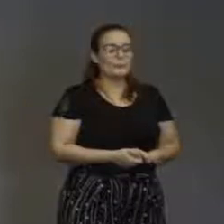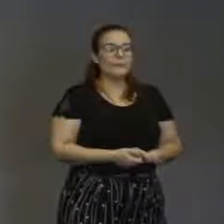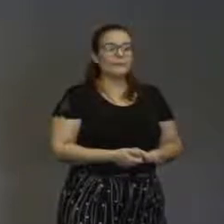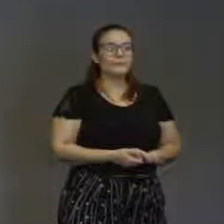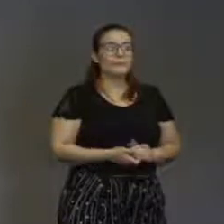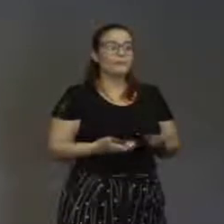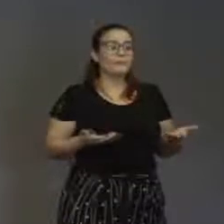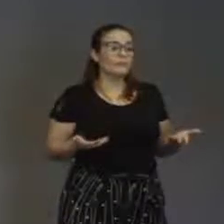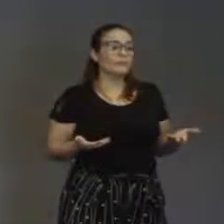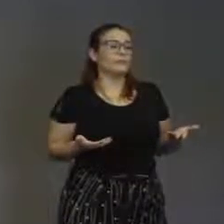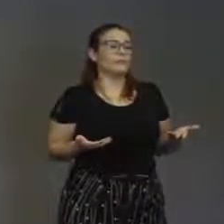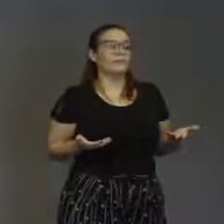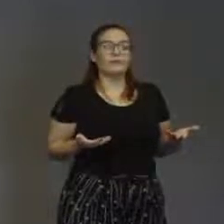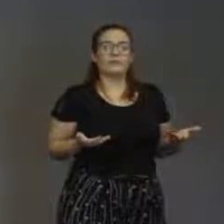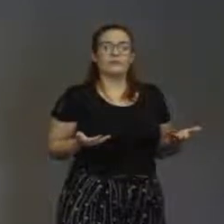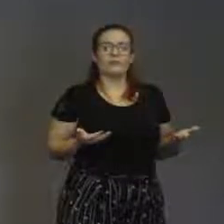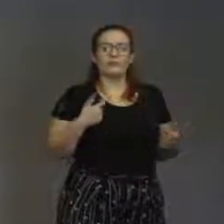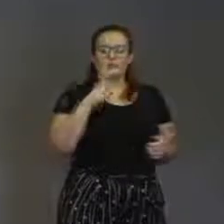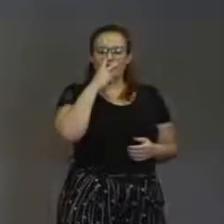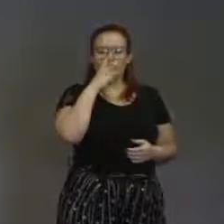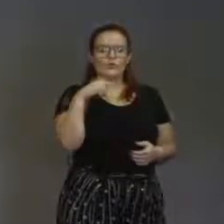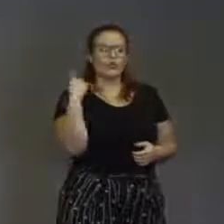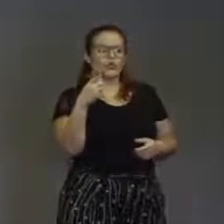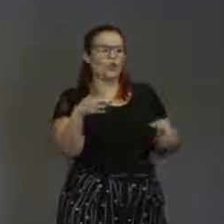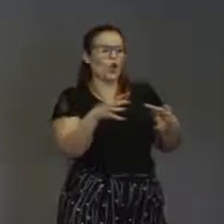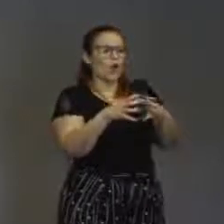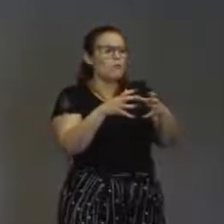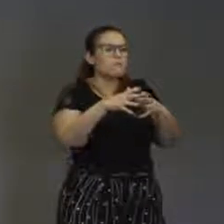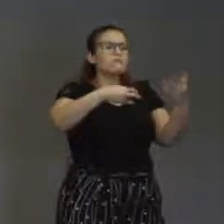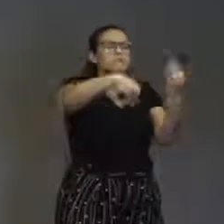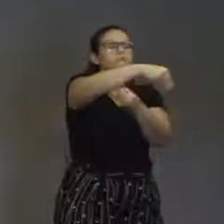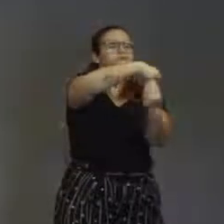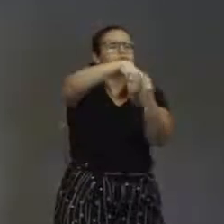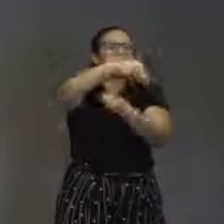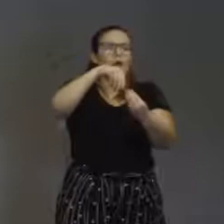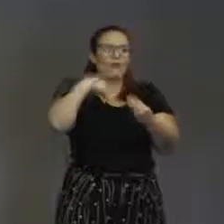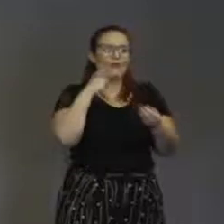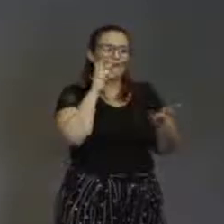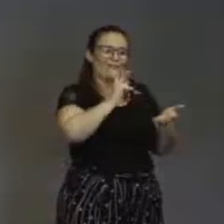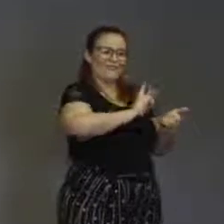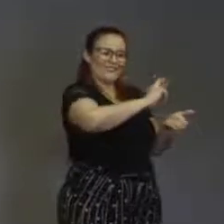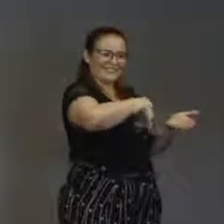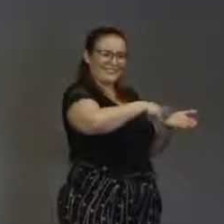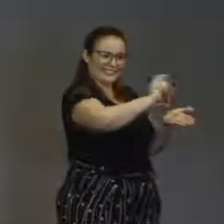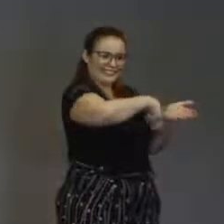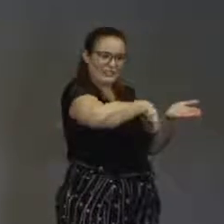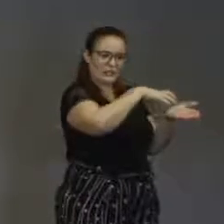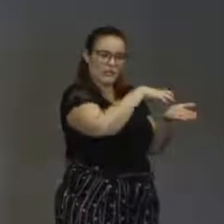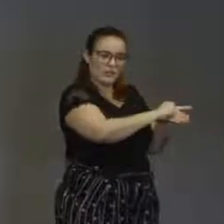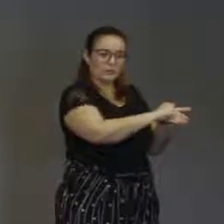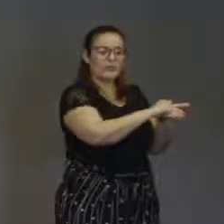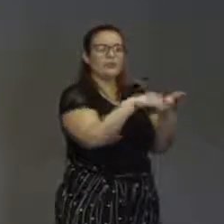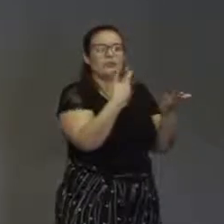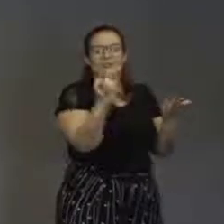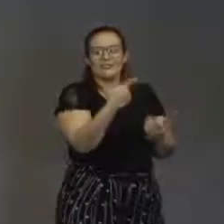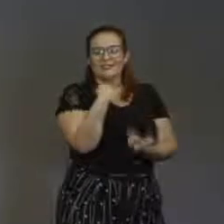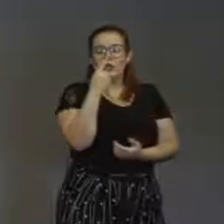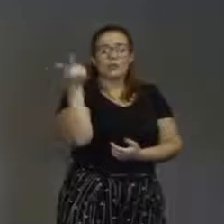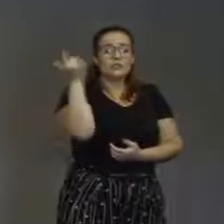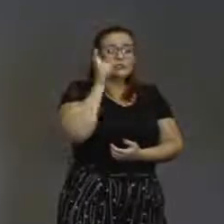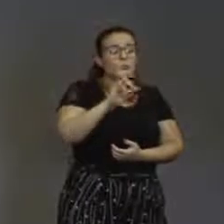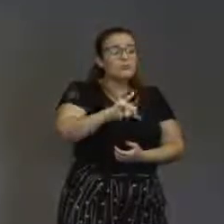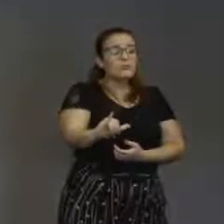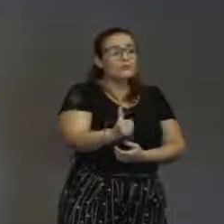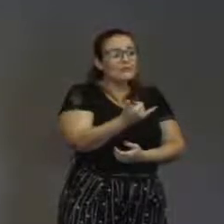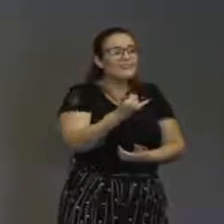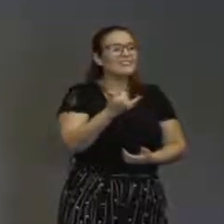né? Bom, a gente tem aqui, acho que, um grupo bastante heterogêneo, que eu vi nas inscrições. E, para a gente desfrutar aí das